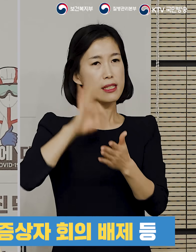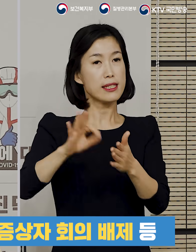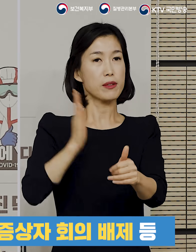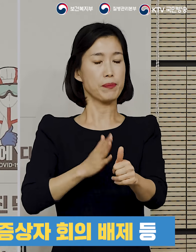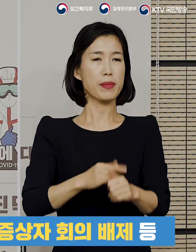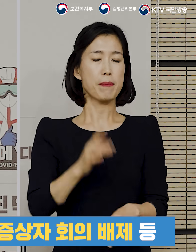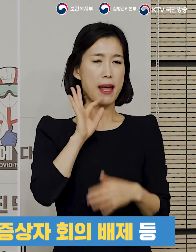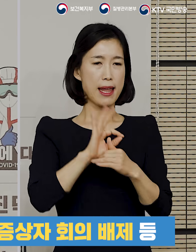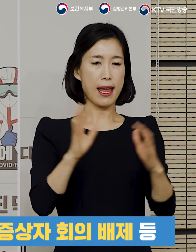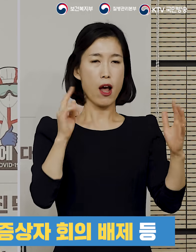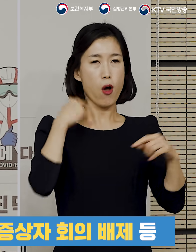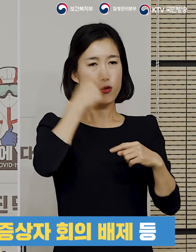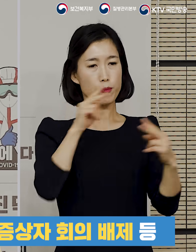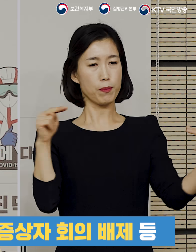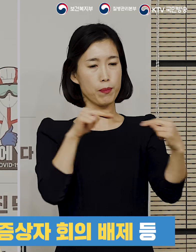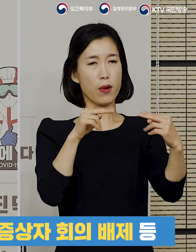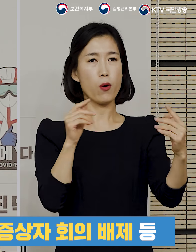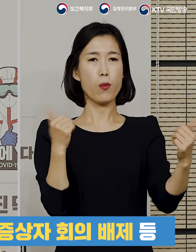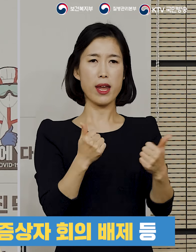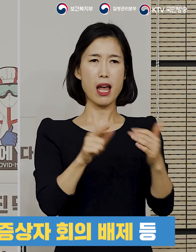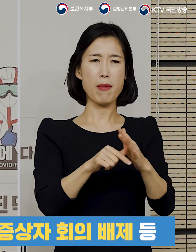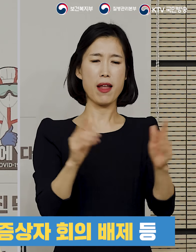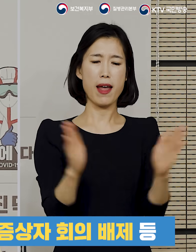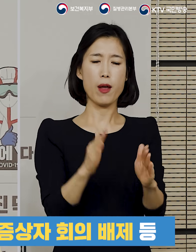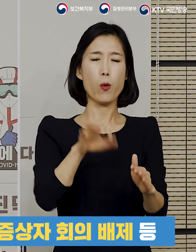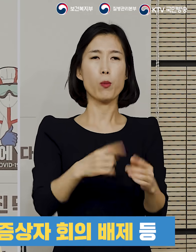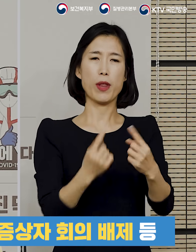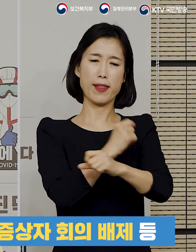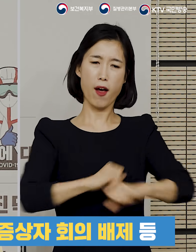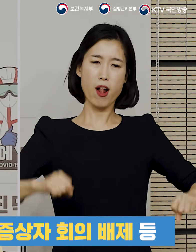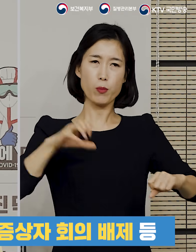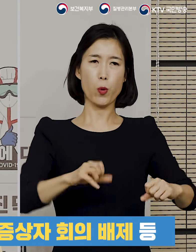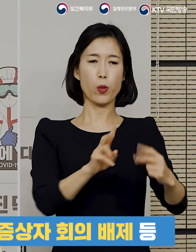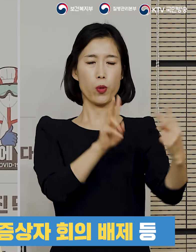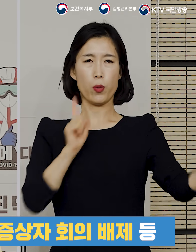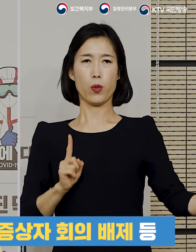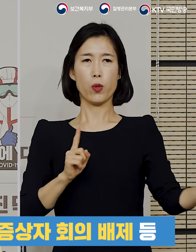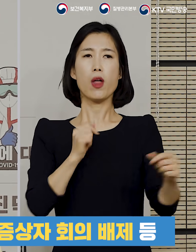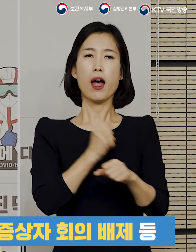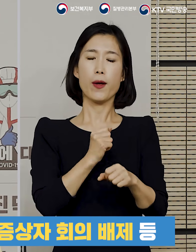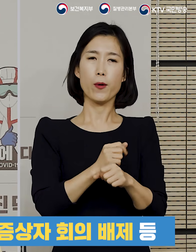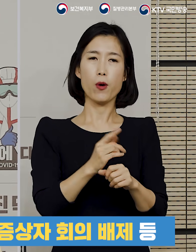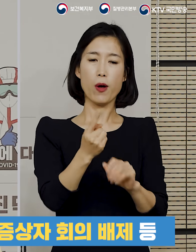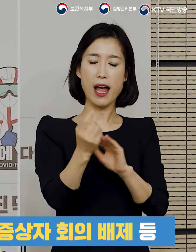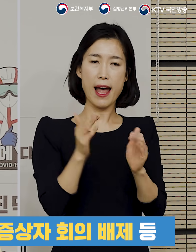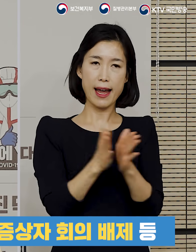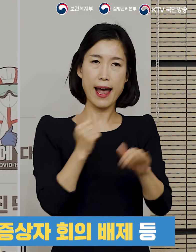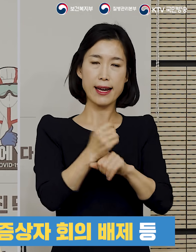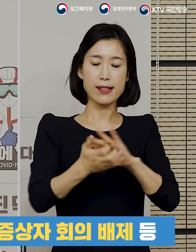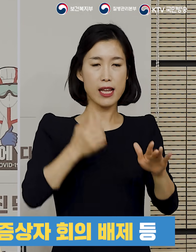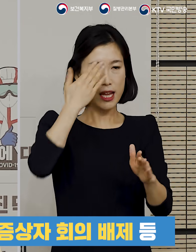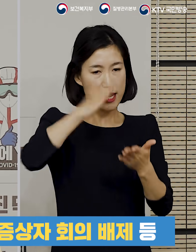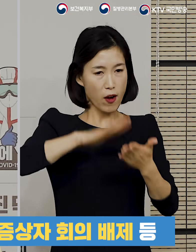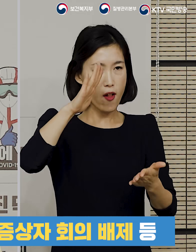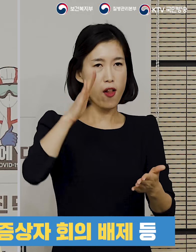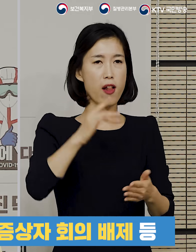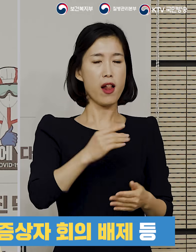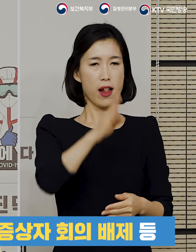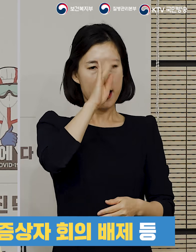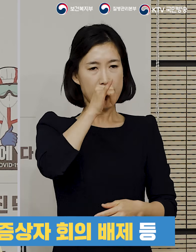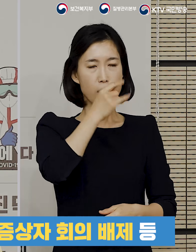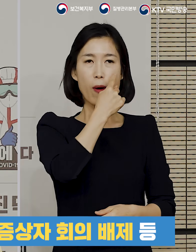특히 대면 회의를 할 때는 넓은 회의 장소를 활용하고 회의 전에 발열이나 호흡기 증상을